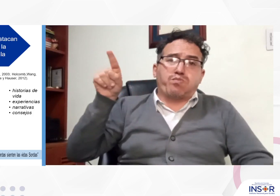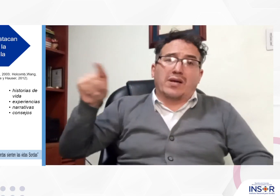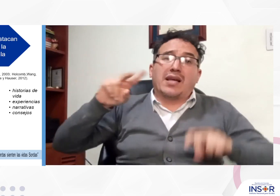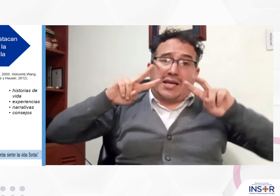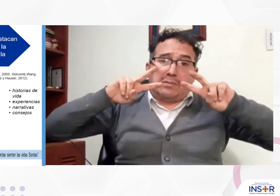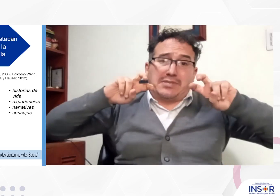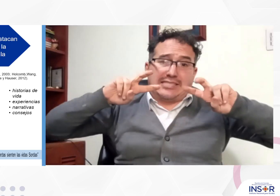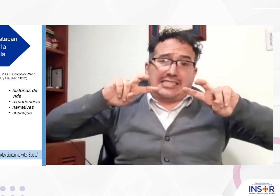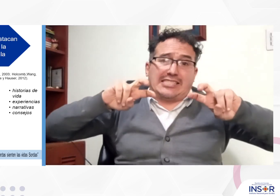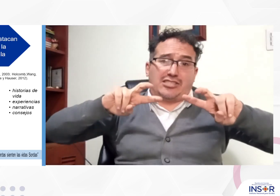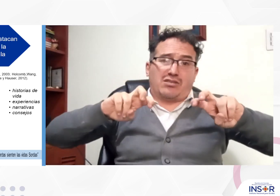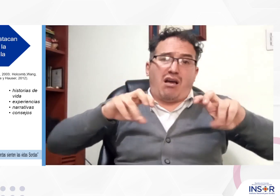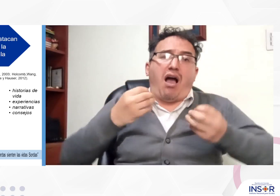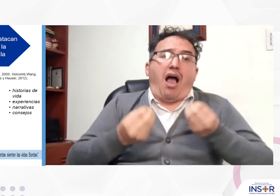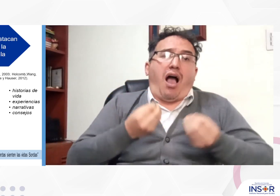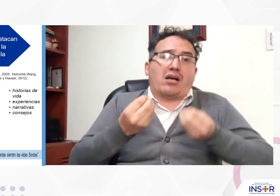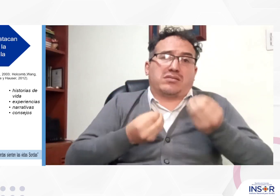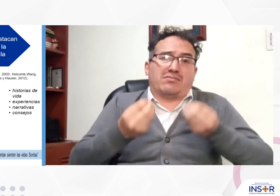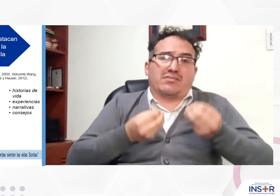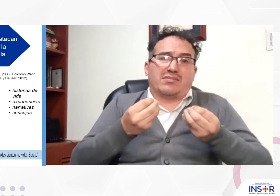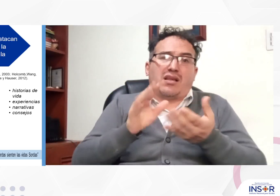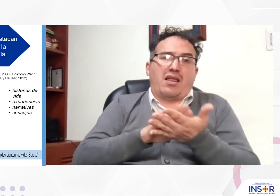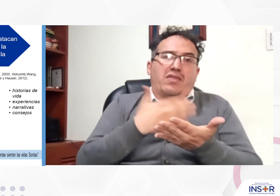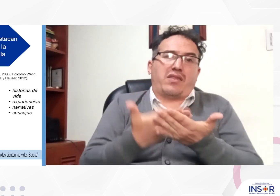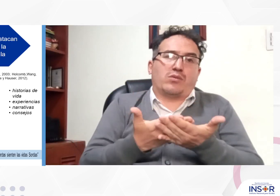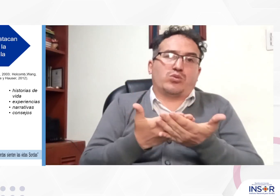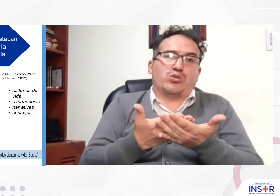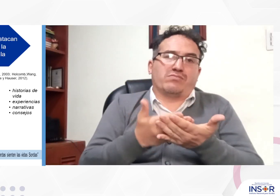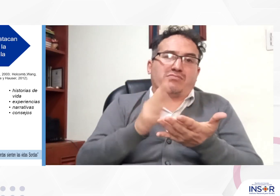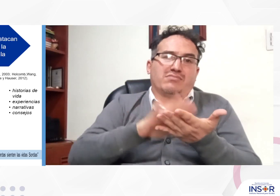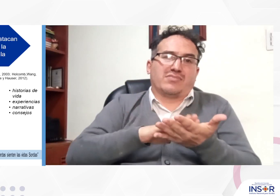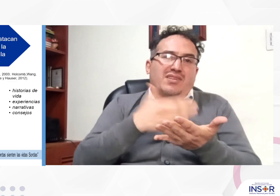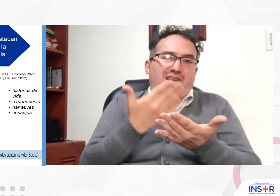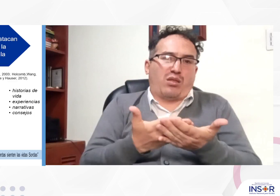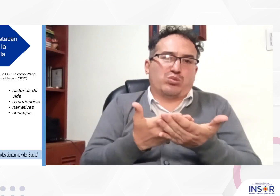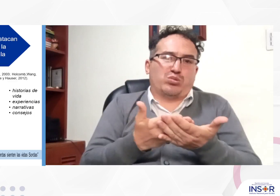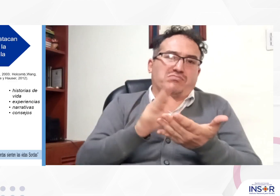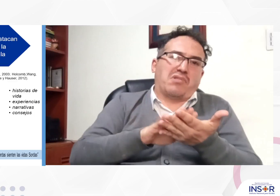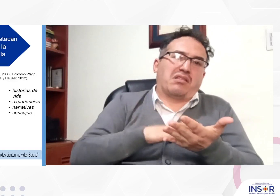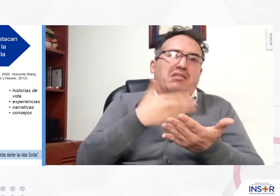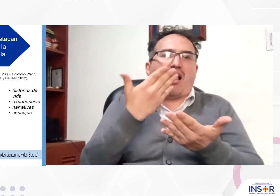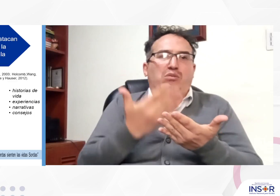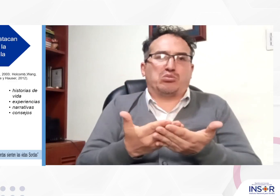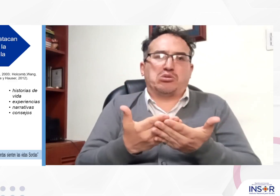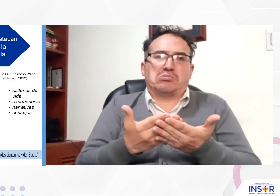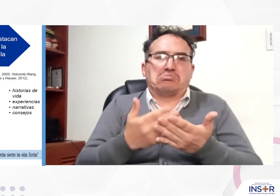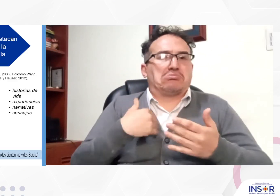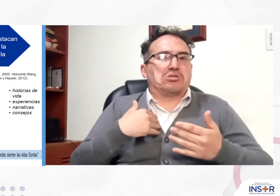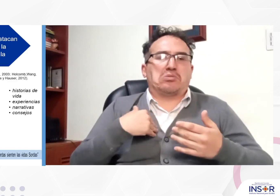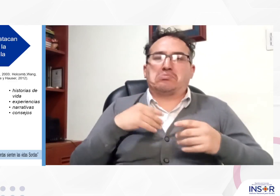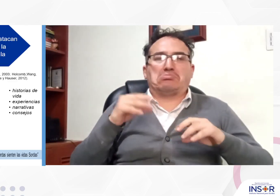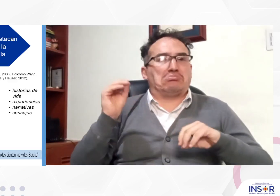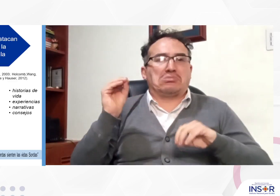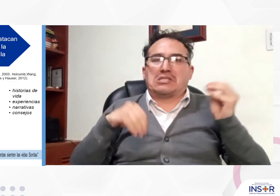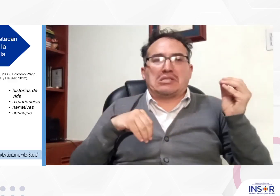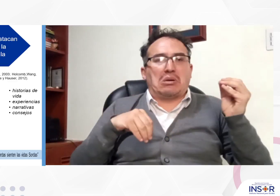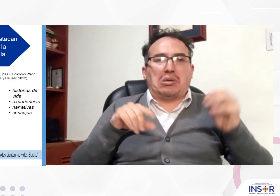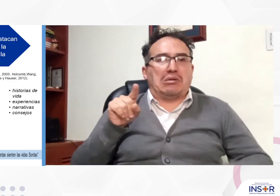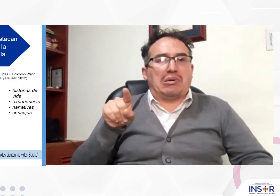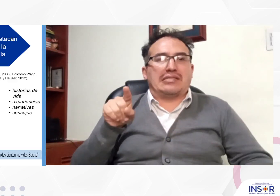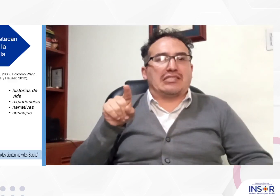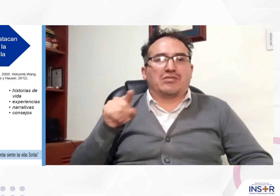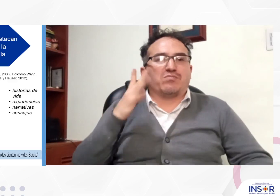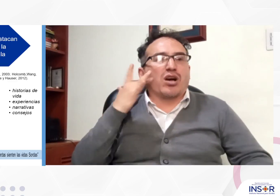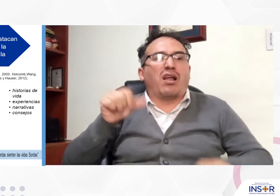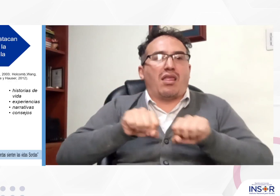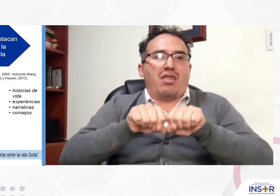y luego de traducción de transcripción. Entonces, en el proceso de investigación se hacen, obviamente, o se someten a algunos procesos de traducción.